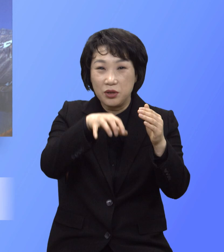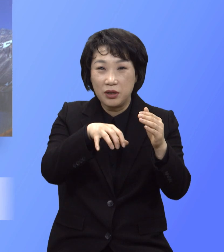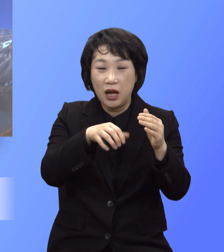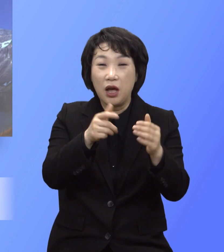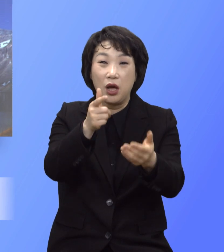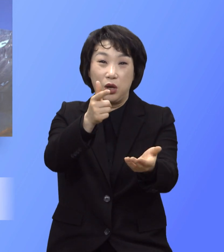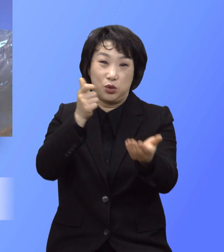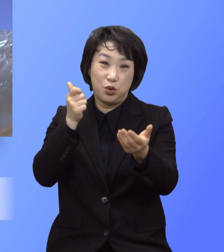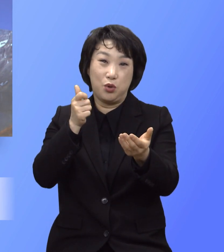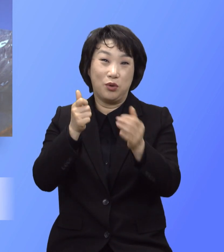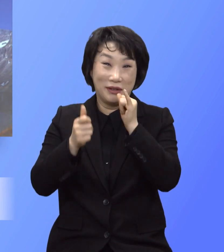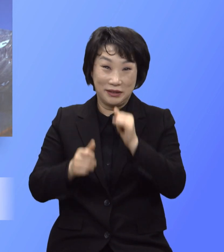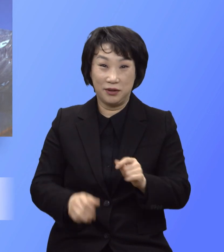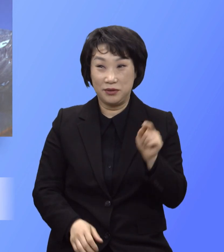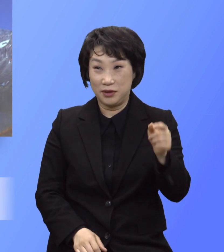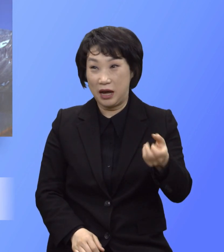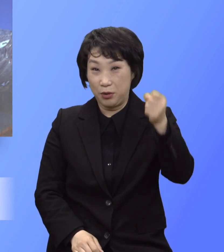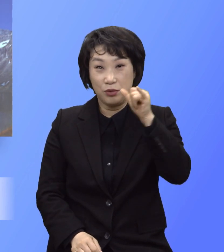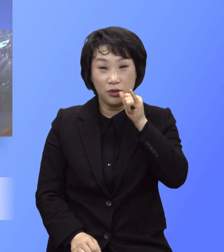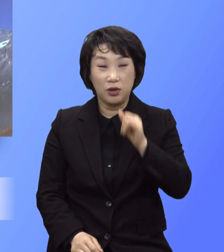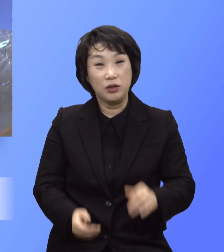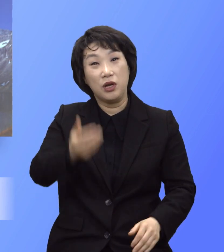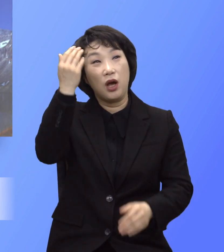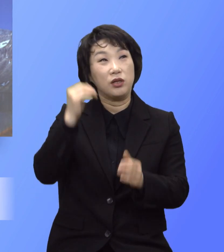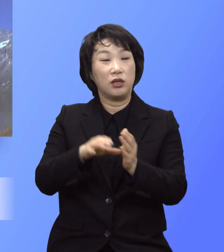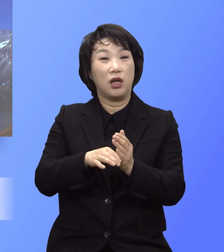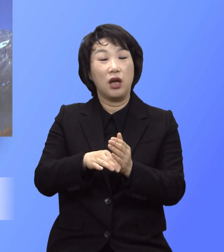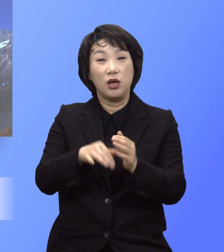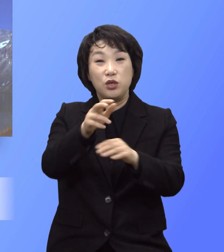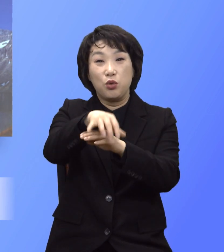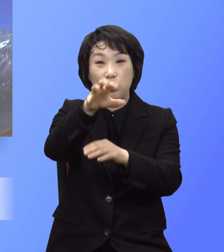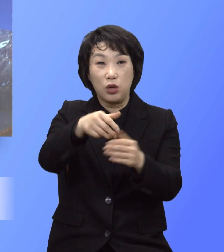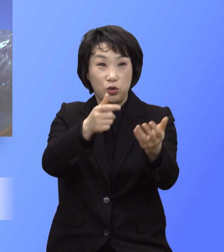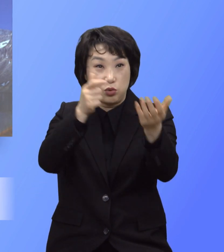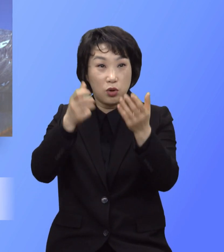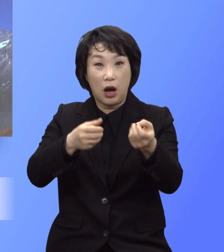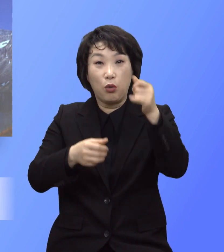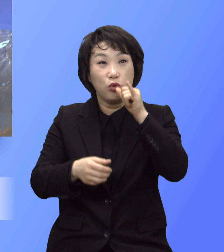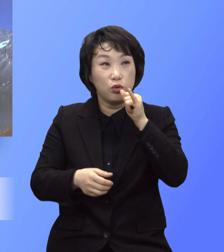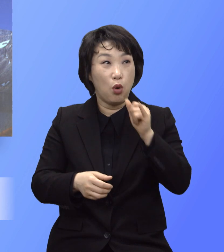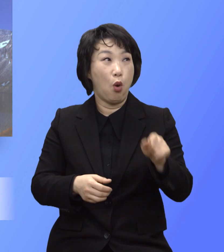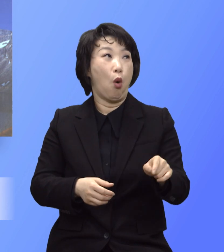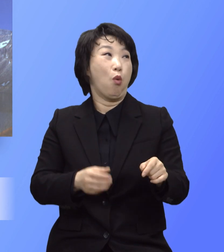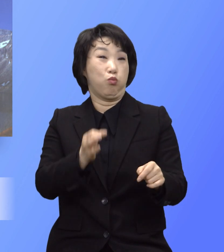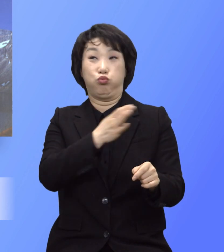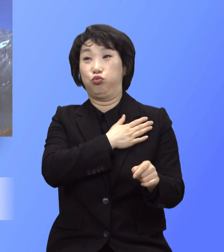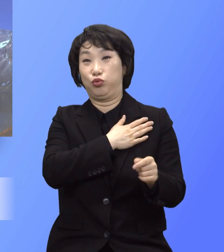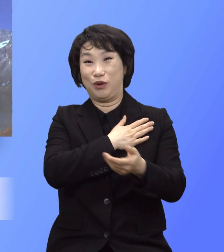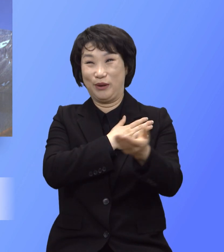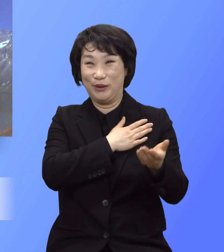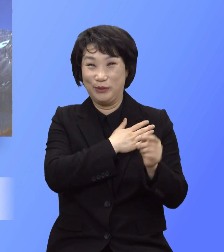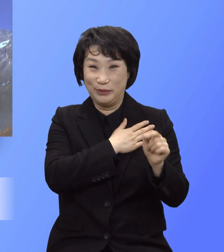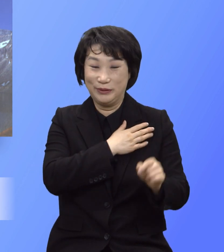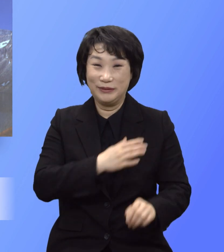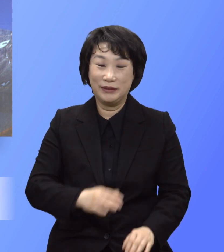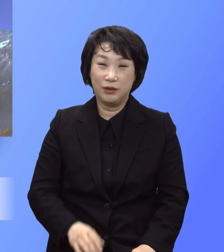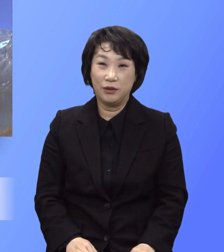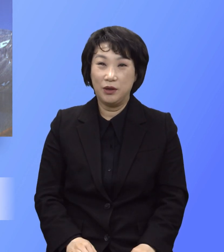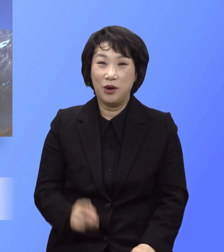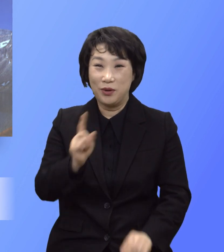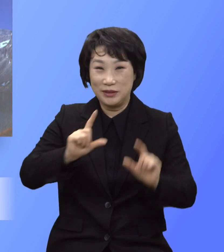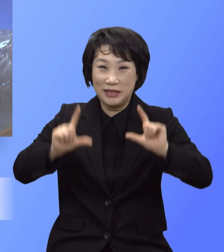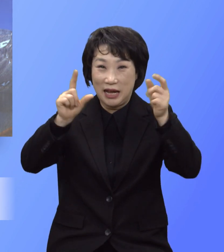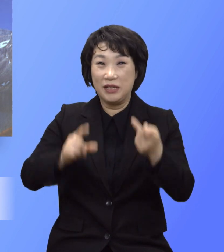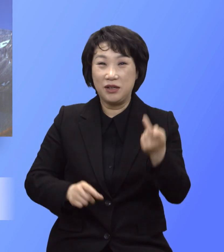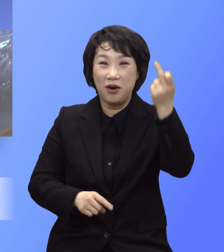총이 있어요. 총. 그때는 시골에서 총이 있다는 게 보통 그런 게 아니죠. 어느 날 그리